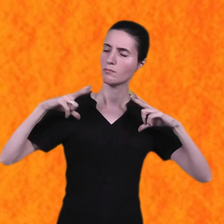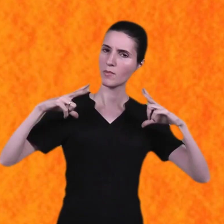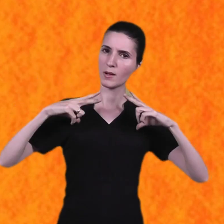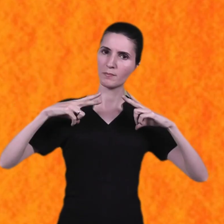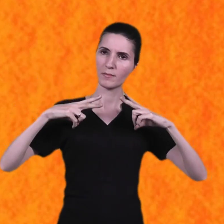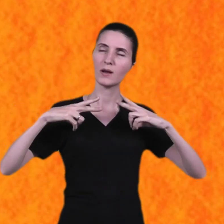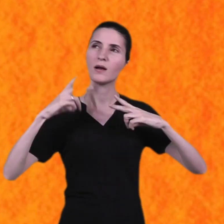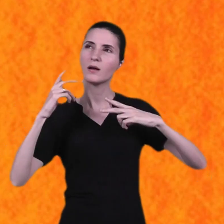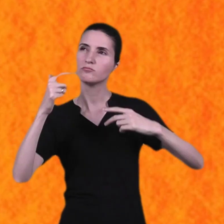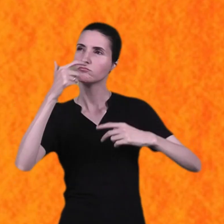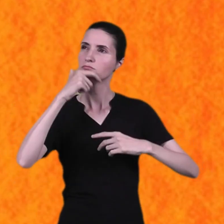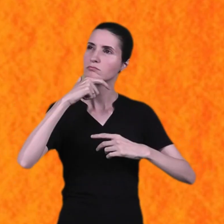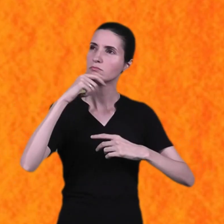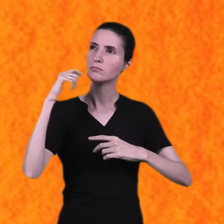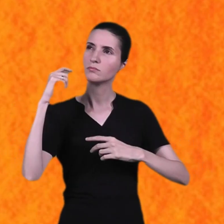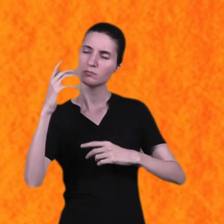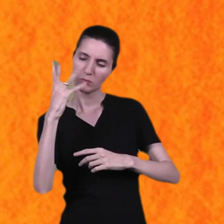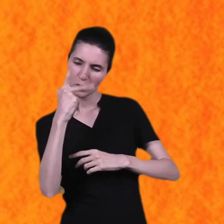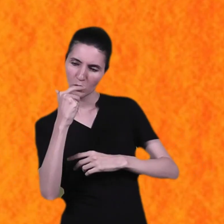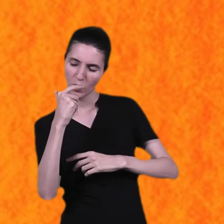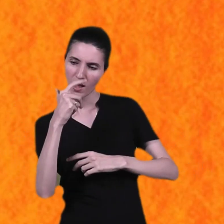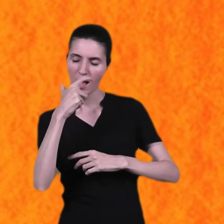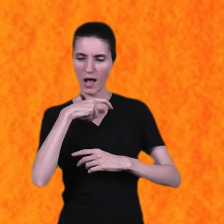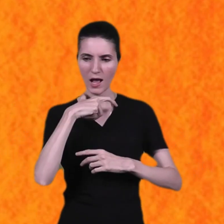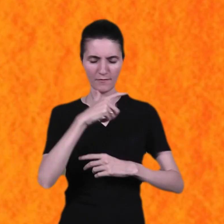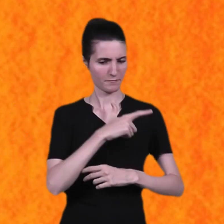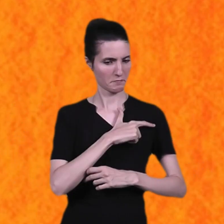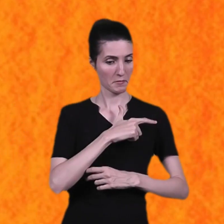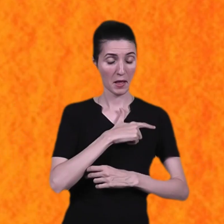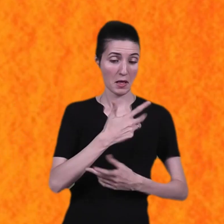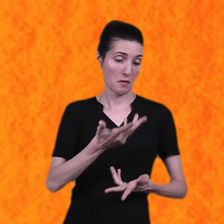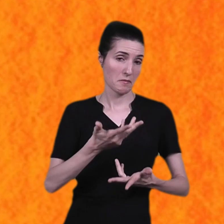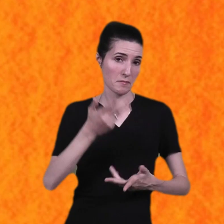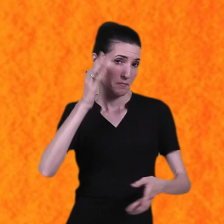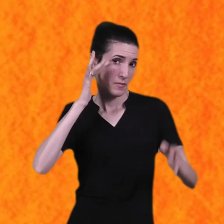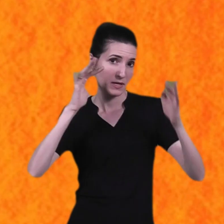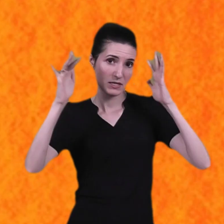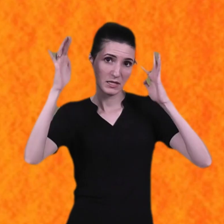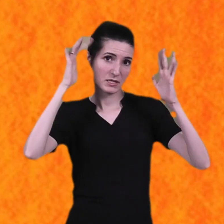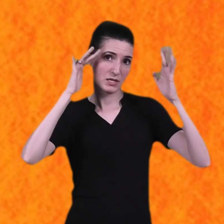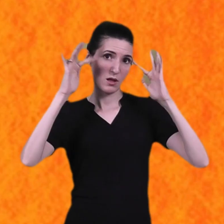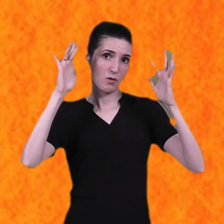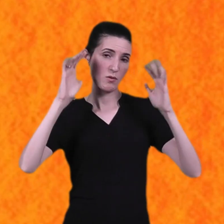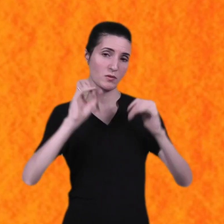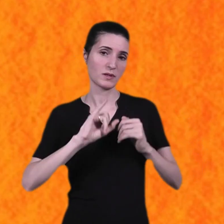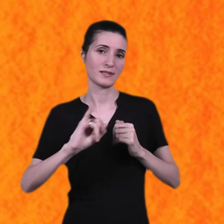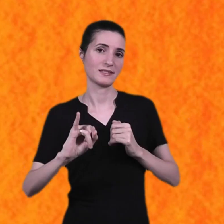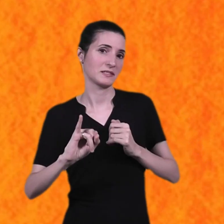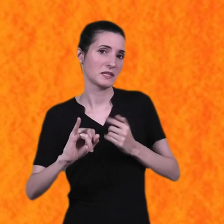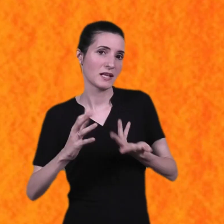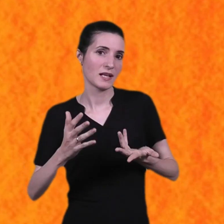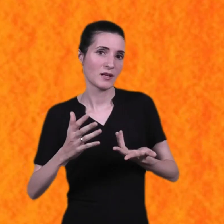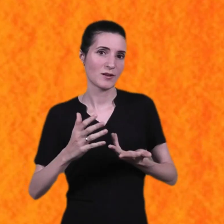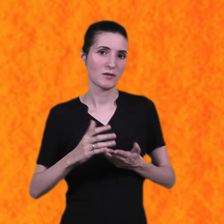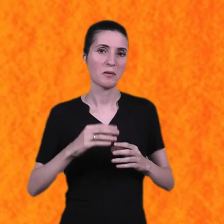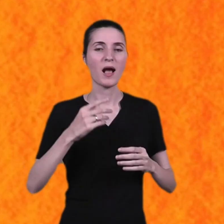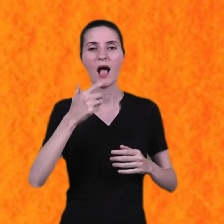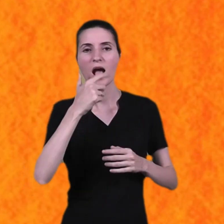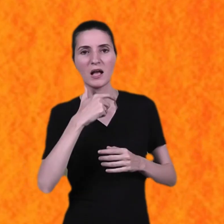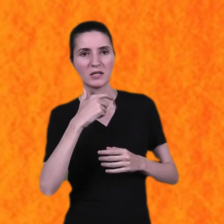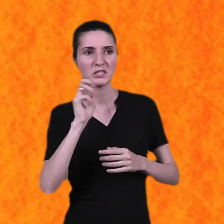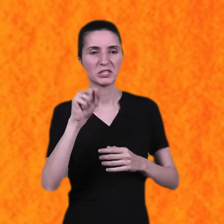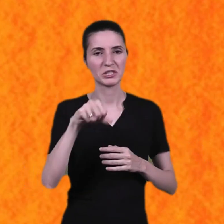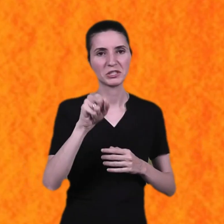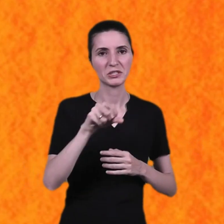percepções, crie na sua imaginação, né? Se ele achou algo belo